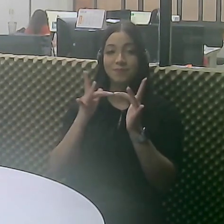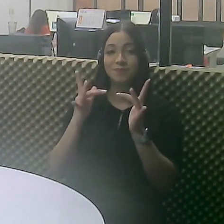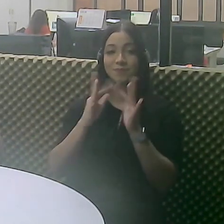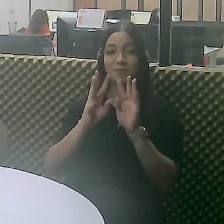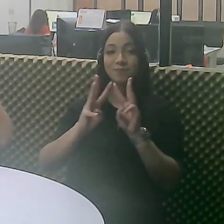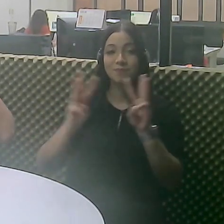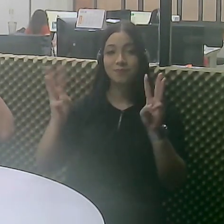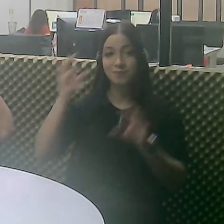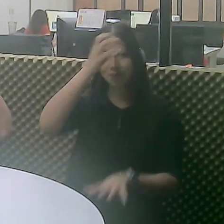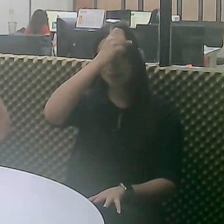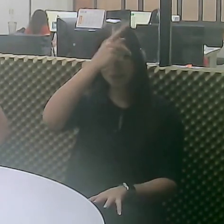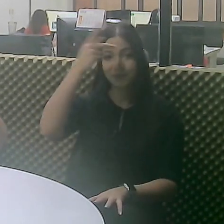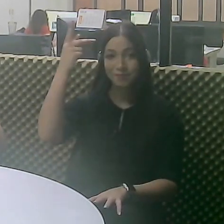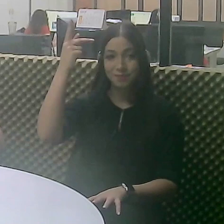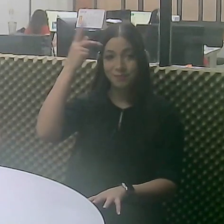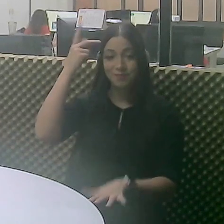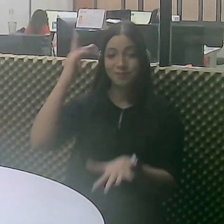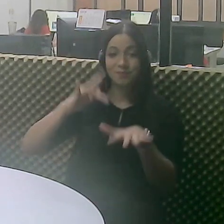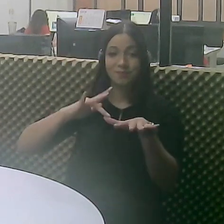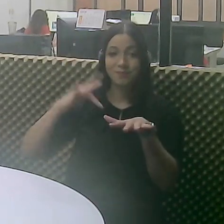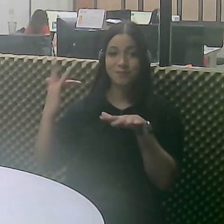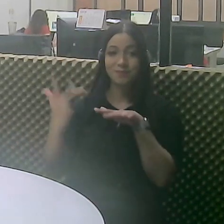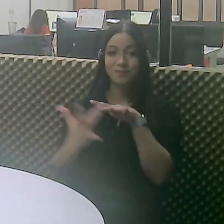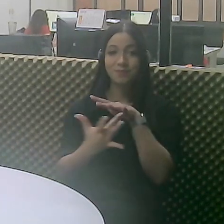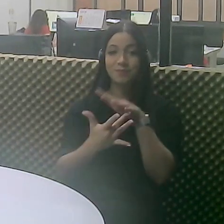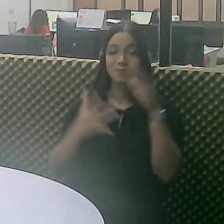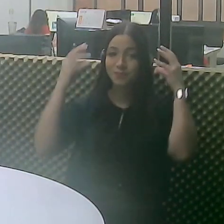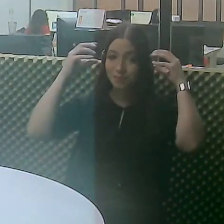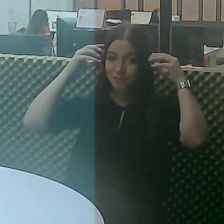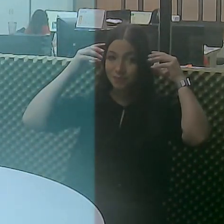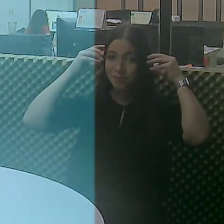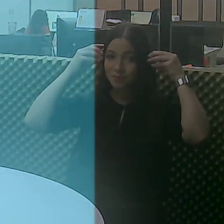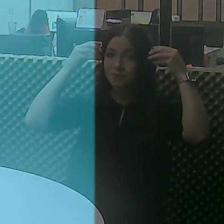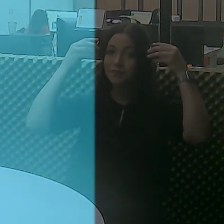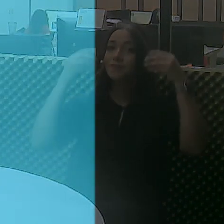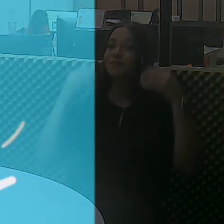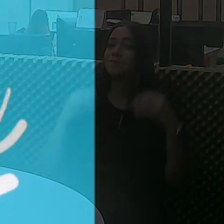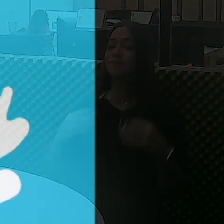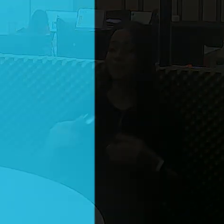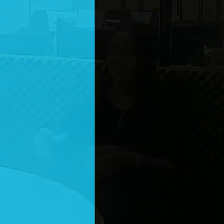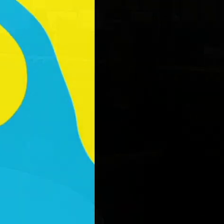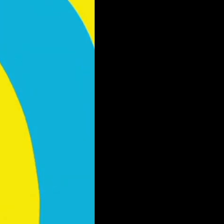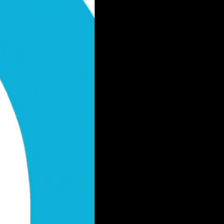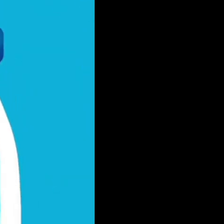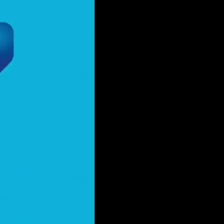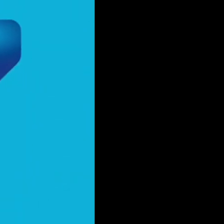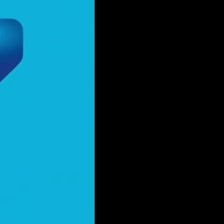Continue conosco no portal da Prefeitura e nas redes sociais.